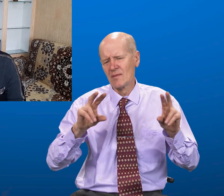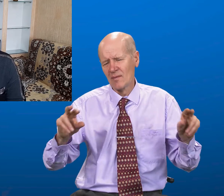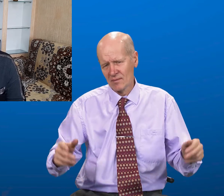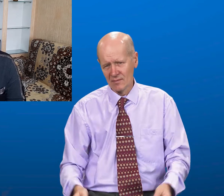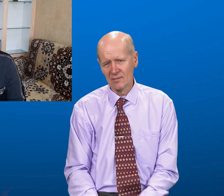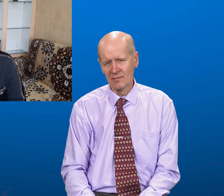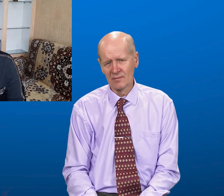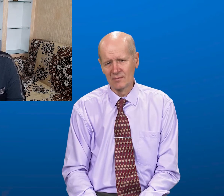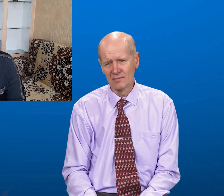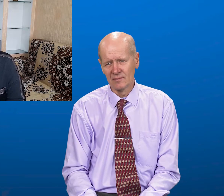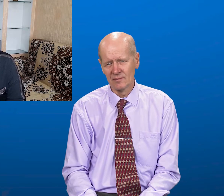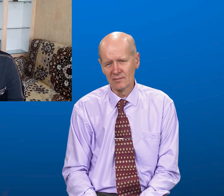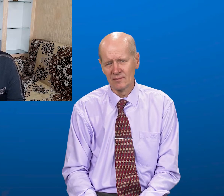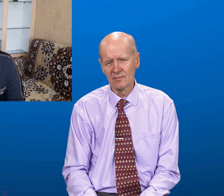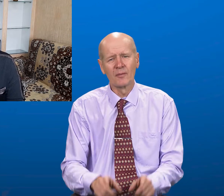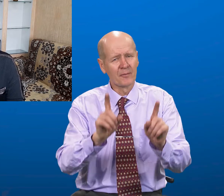жизнедателя.